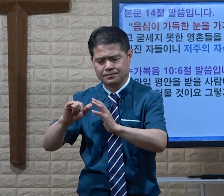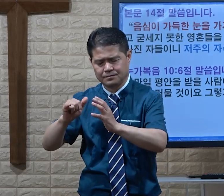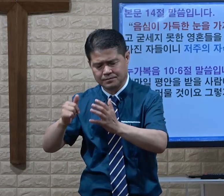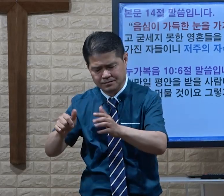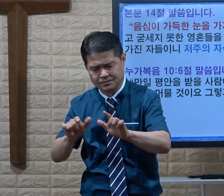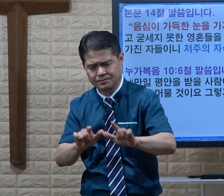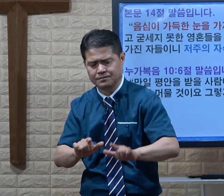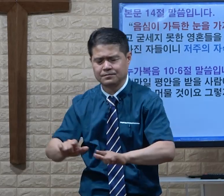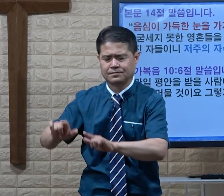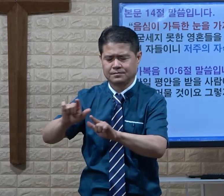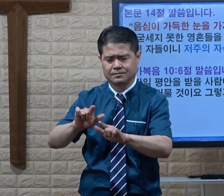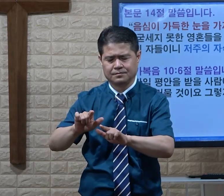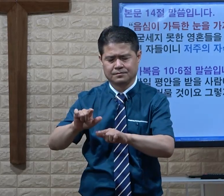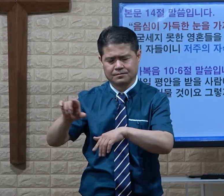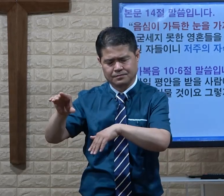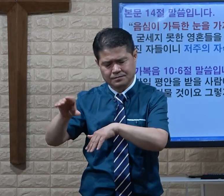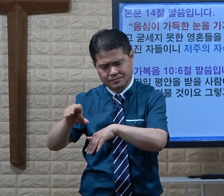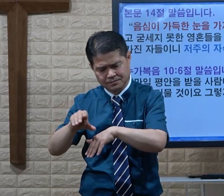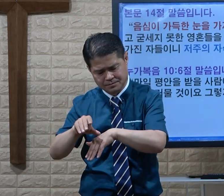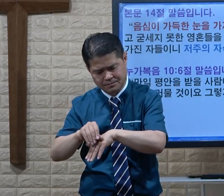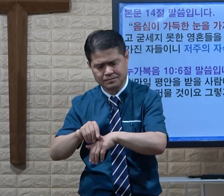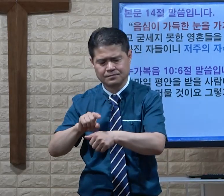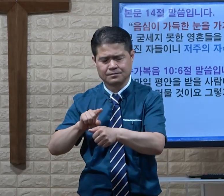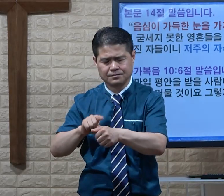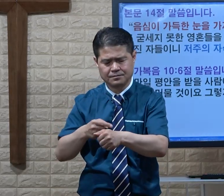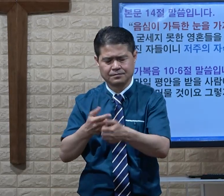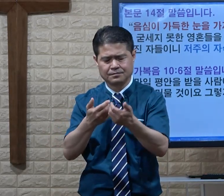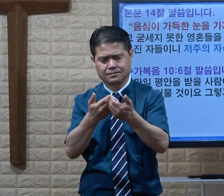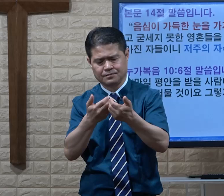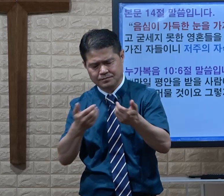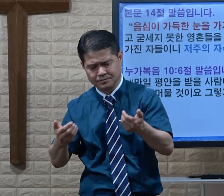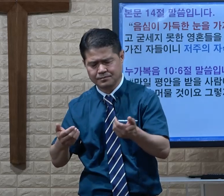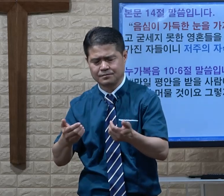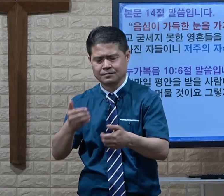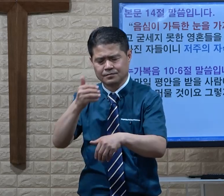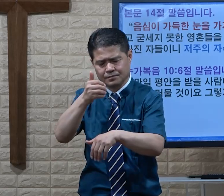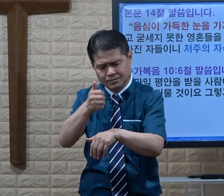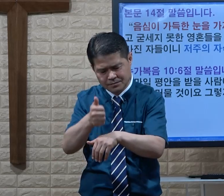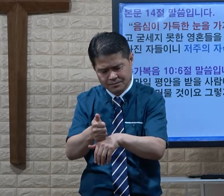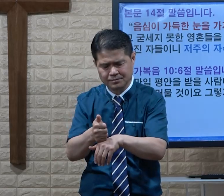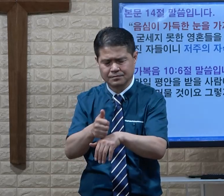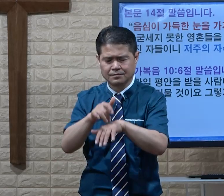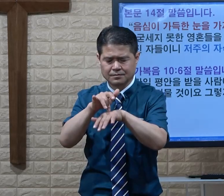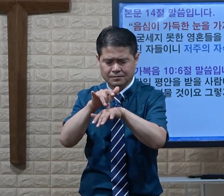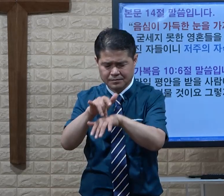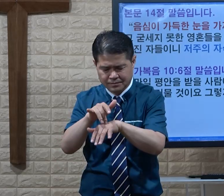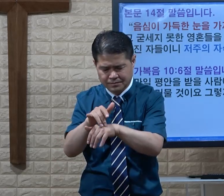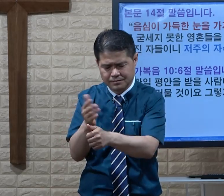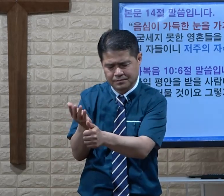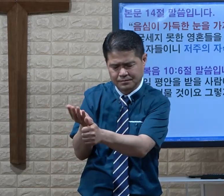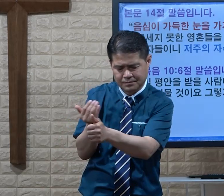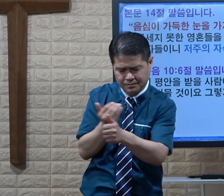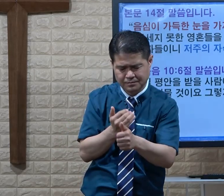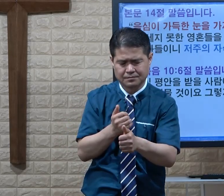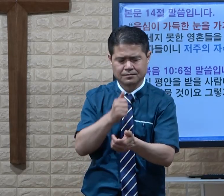말씀에서 동떨어져서 이 세상을 살아가는 그 관습에서 우리가 멀어지고